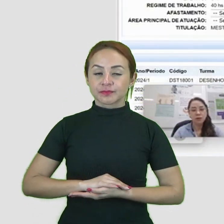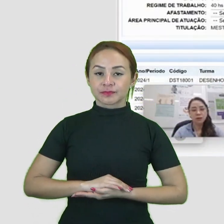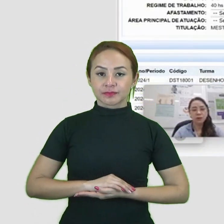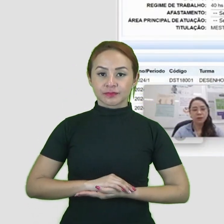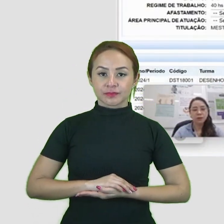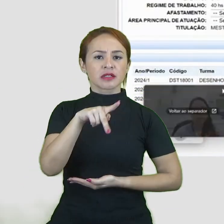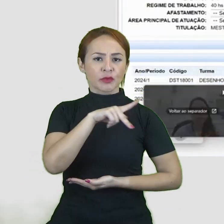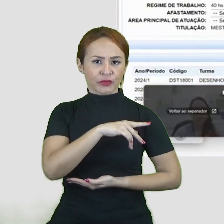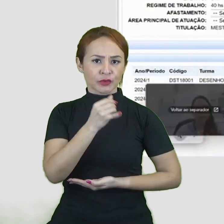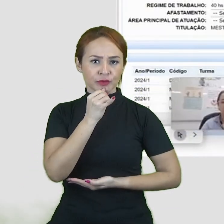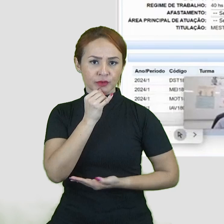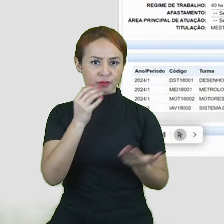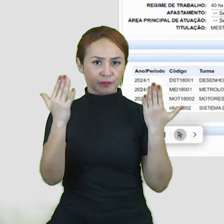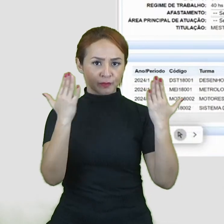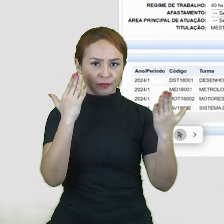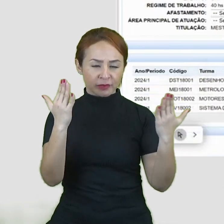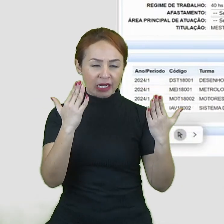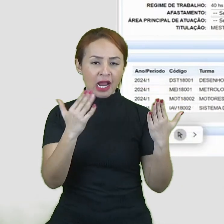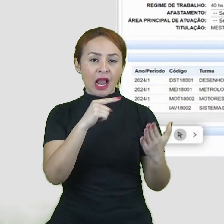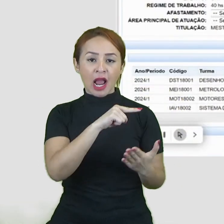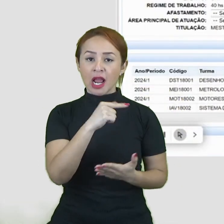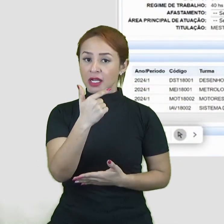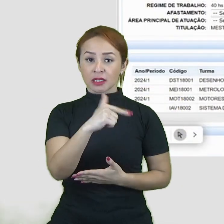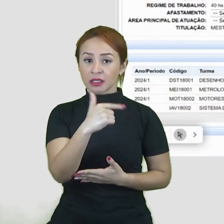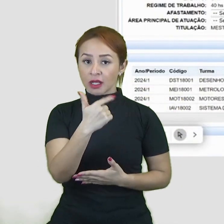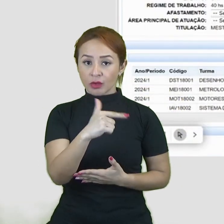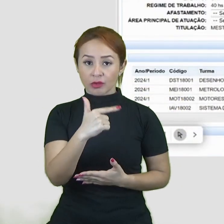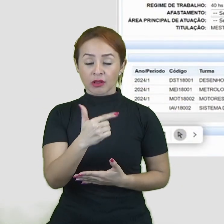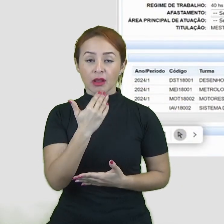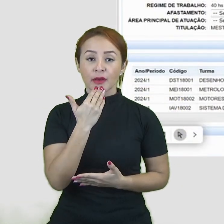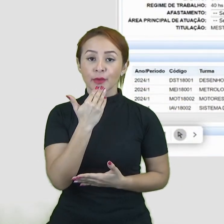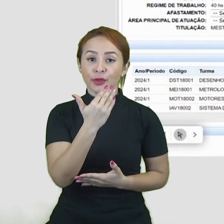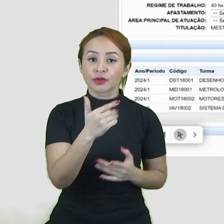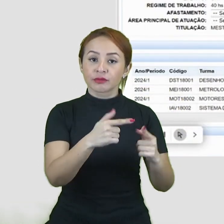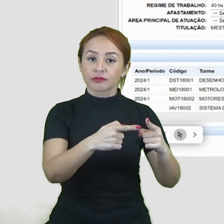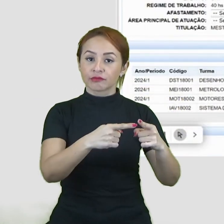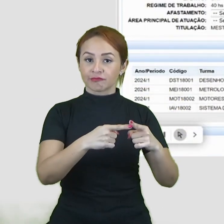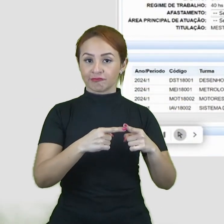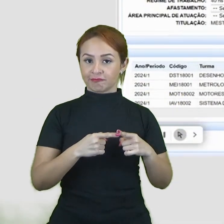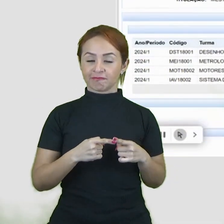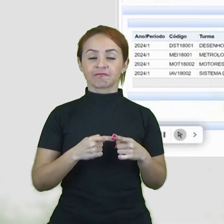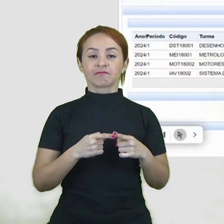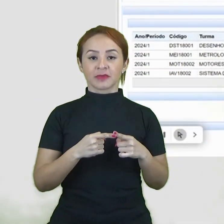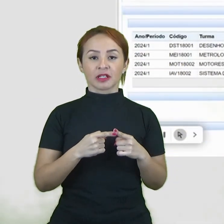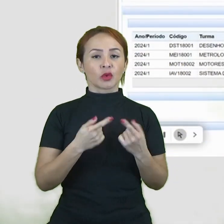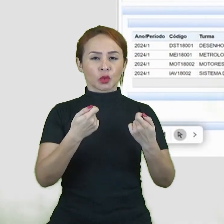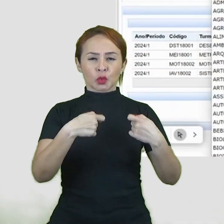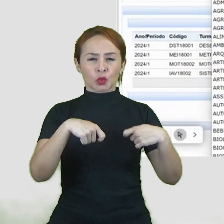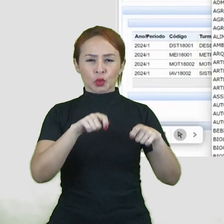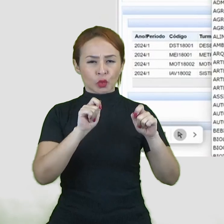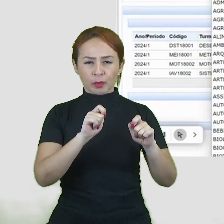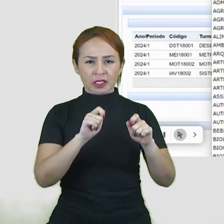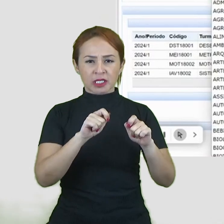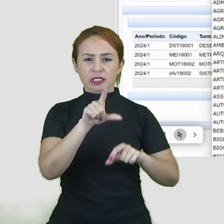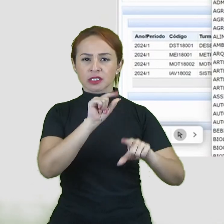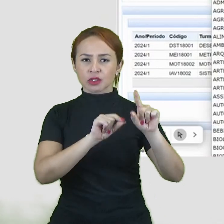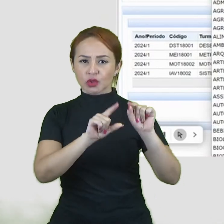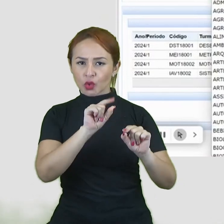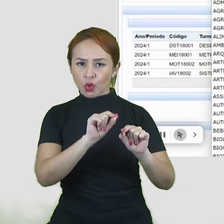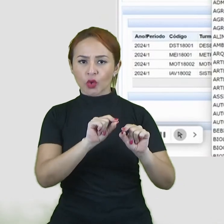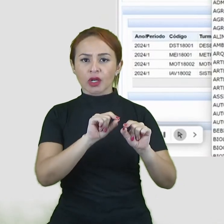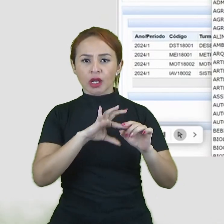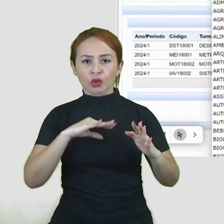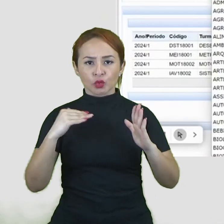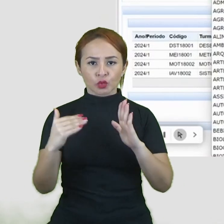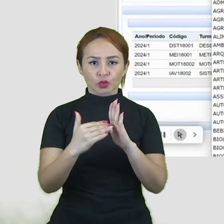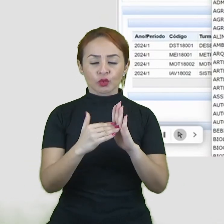estamos simulando, ele não está em processo de afastamento. Então, nós vamos selecionar qual é